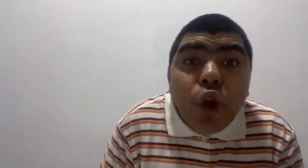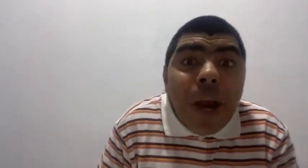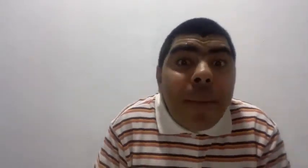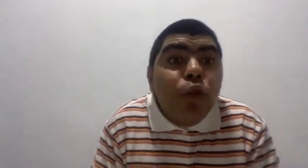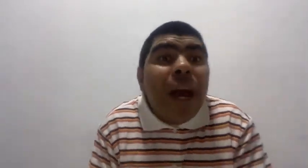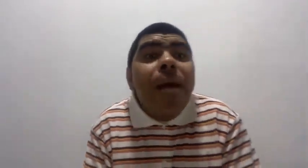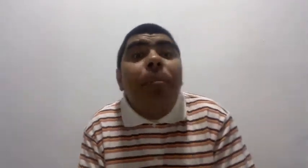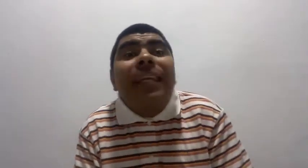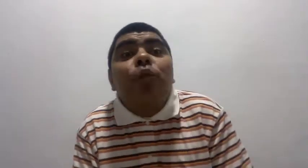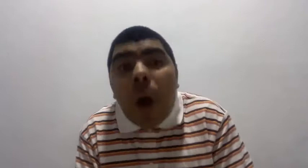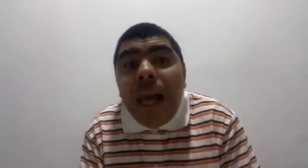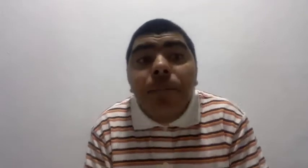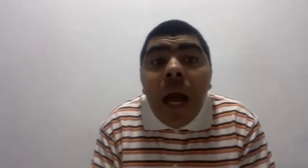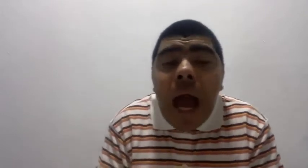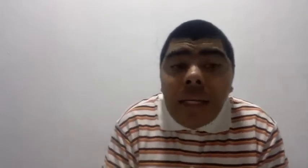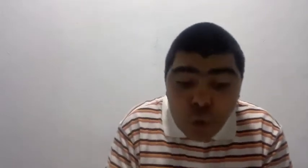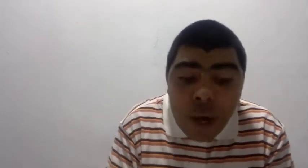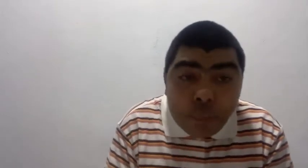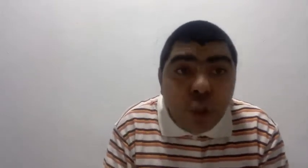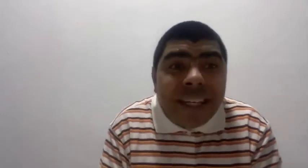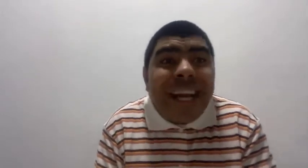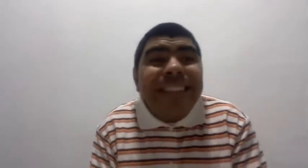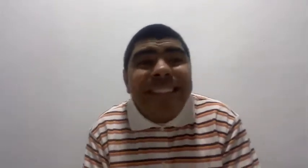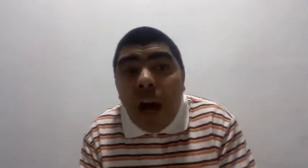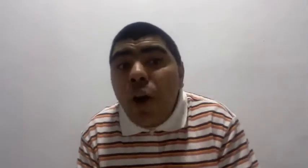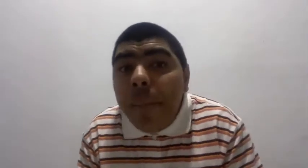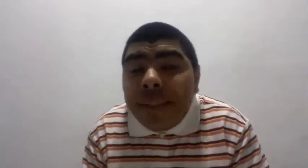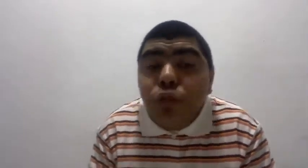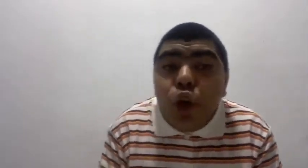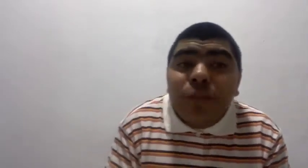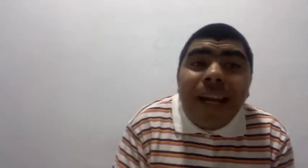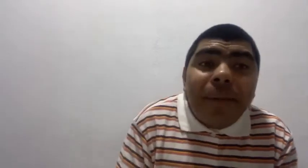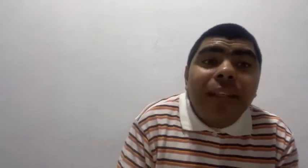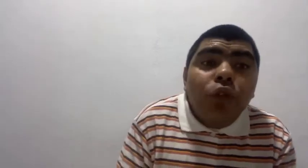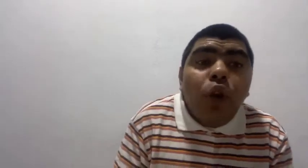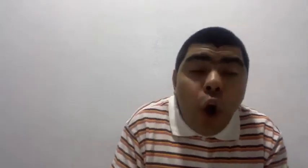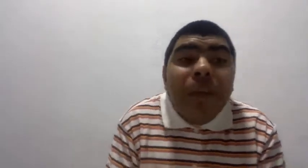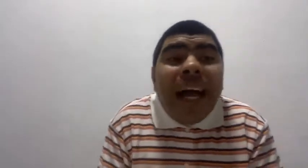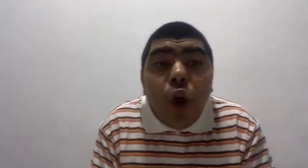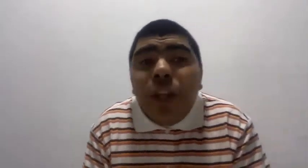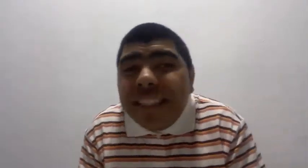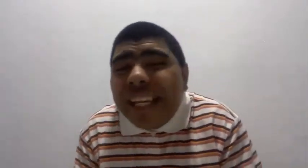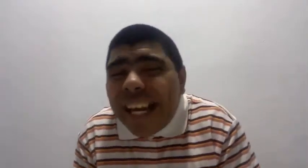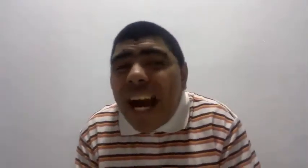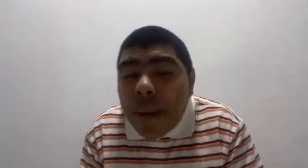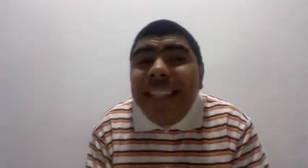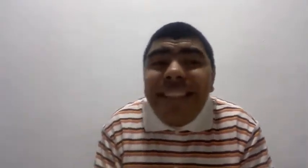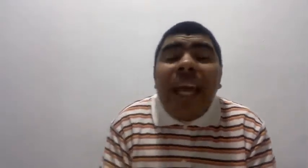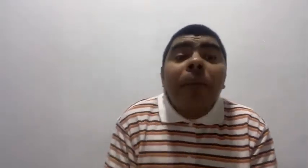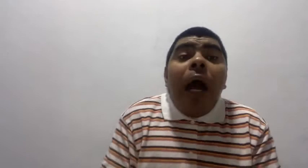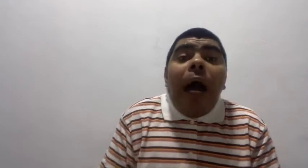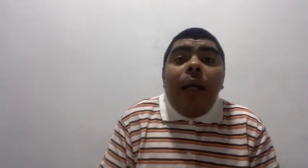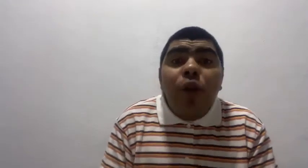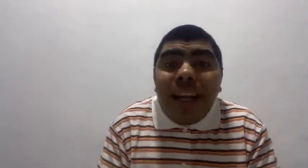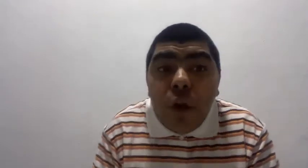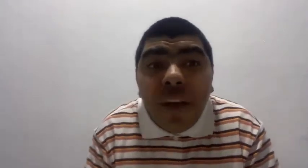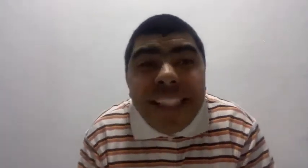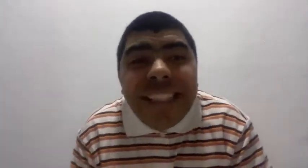con la madurez espiritual, aleluya, porque Santiago capítulo 3 verso 2 lo dice claramente, aleluya, que